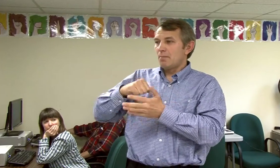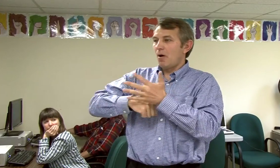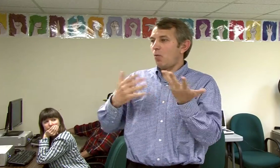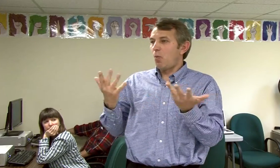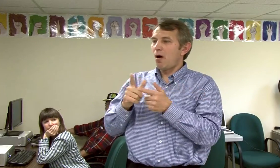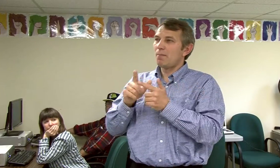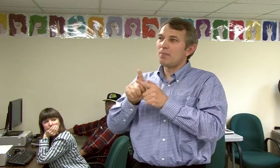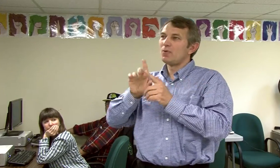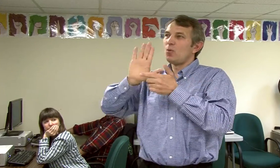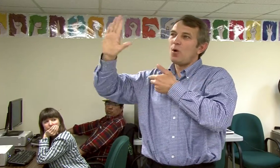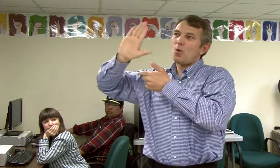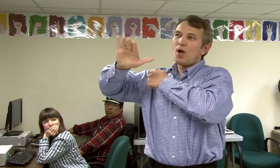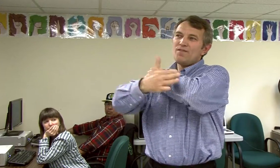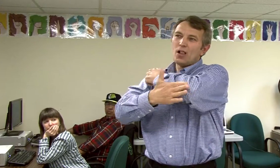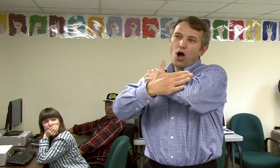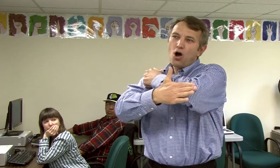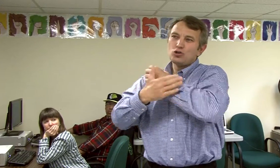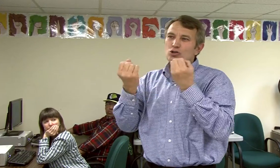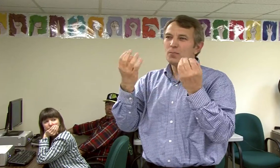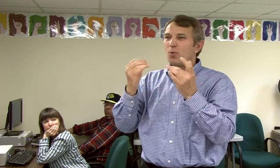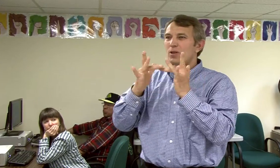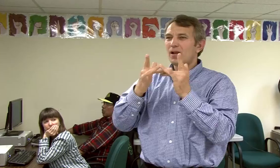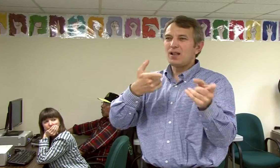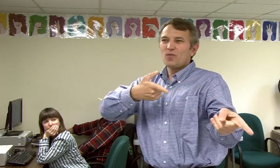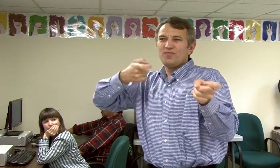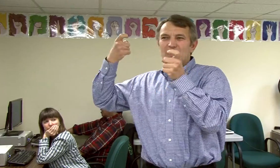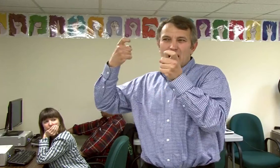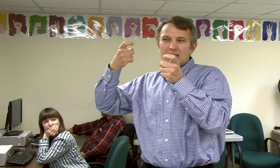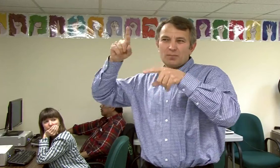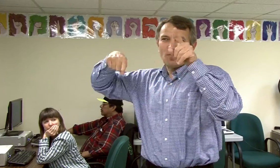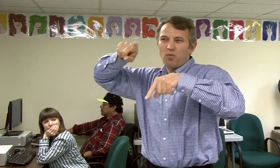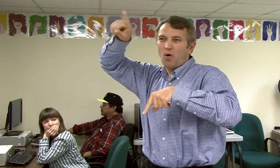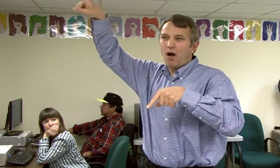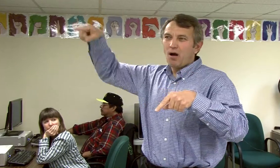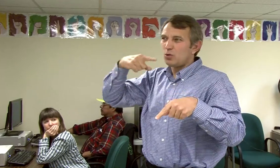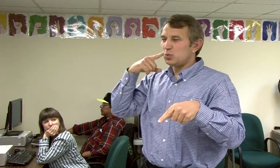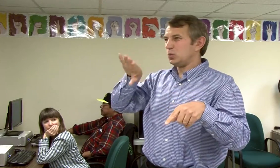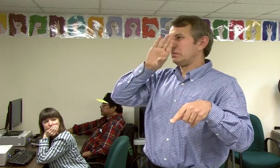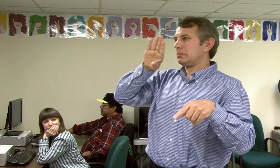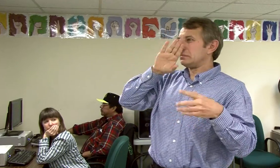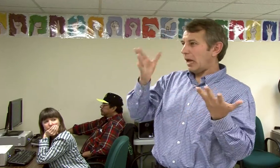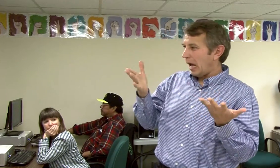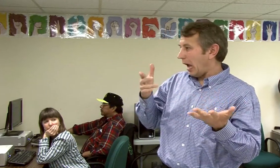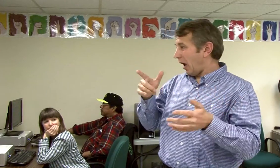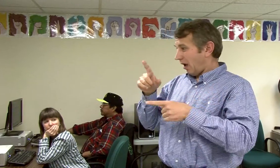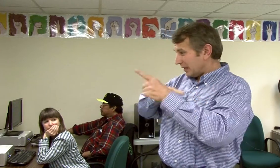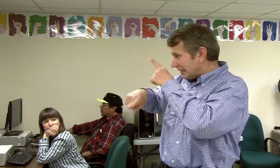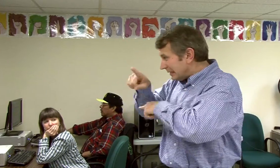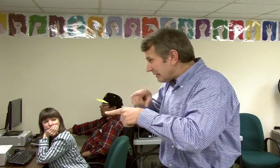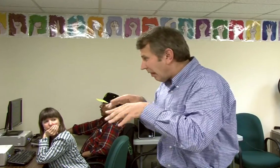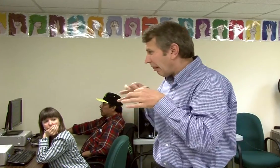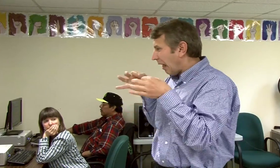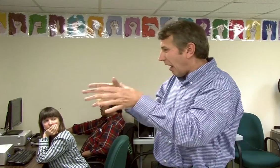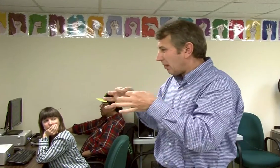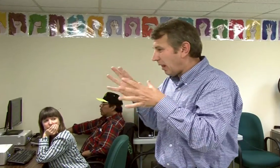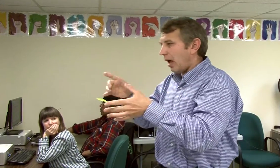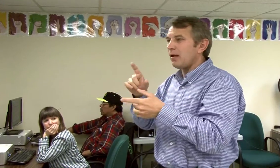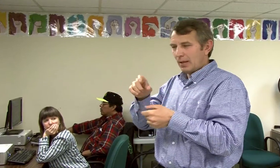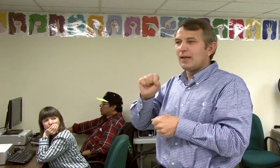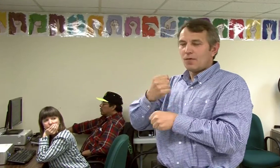Ainsi, ils peuvent faire un rendez-vous ou communiquer avec sa mère entendante de façon plus compréhensible pour eux. C'est ce qu'il manque dans la nouvelle technologie